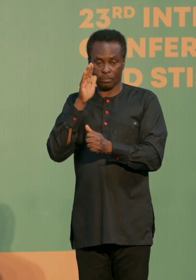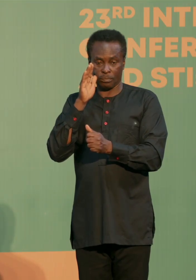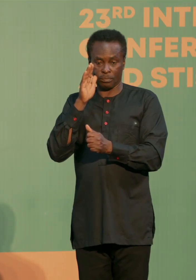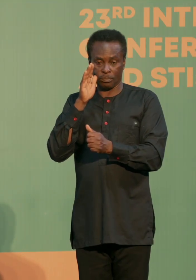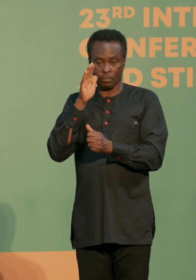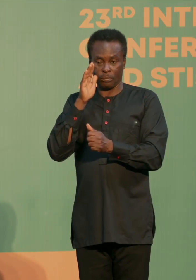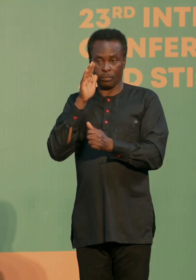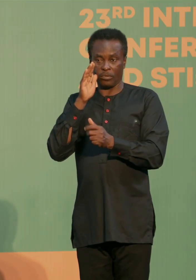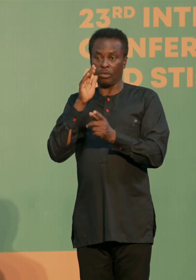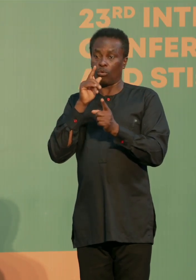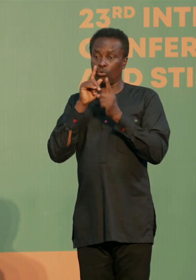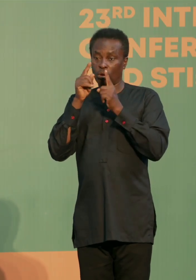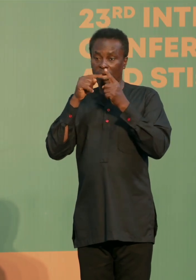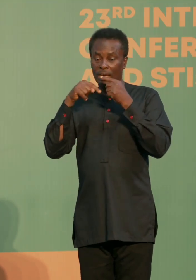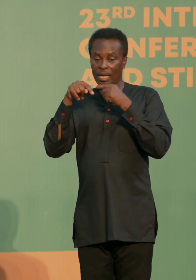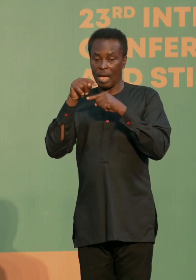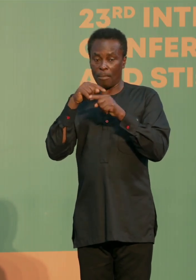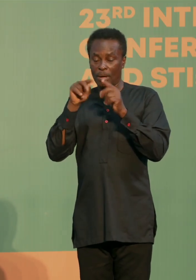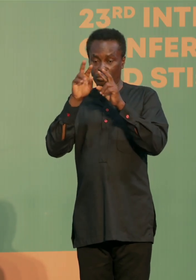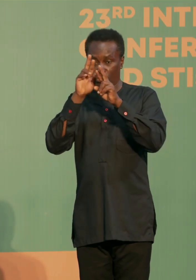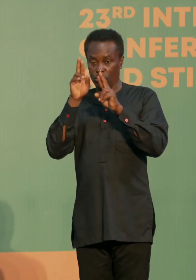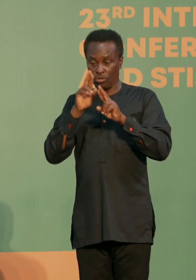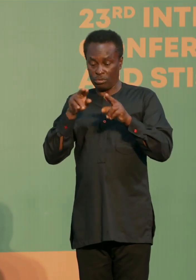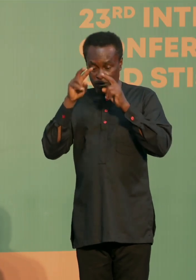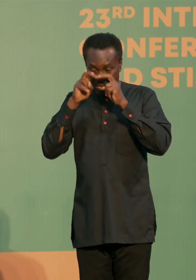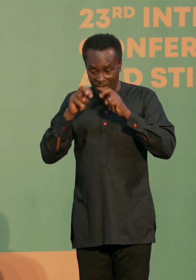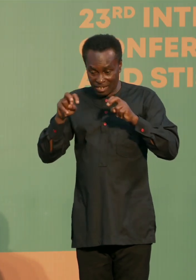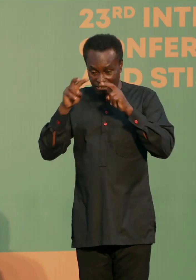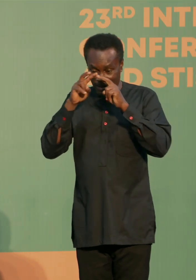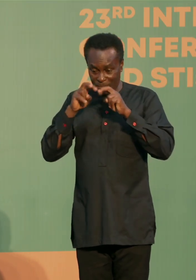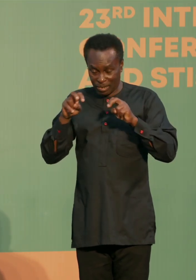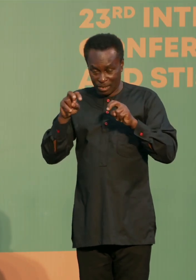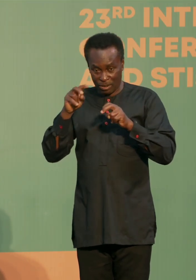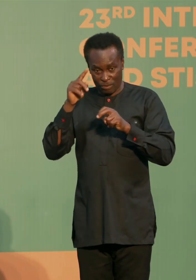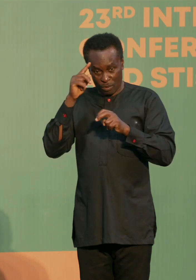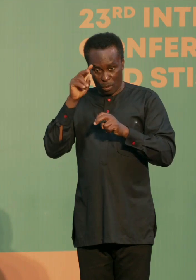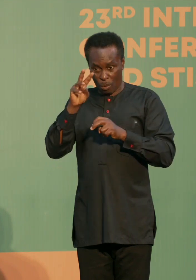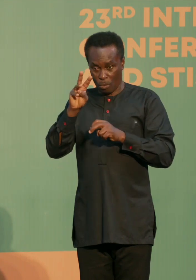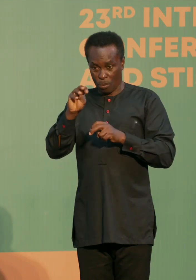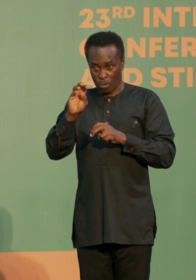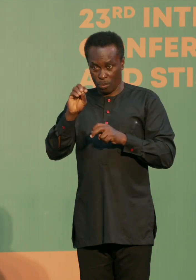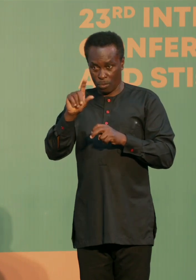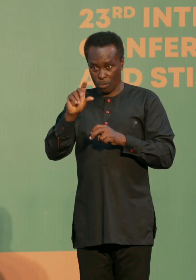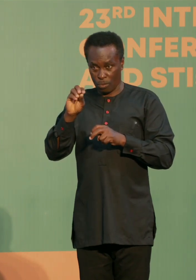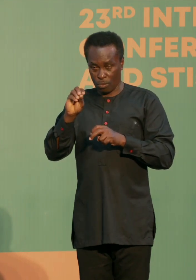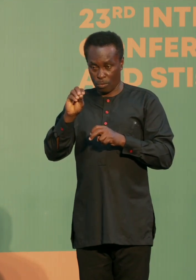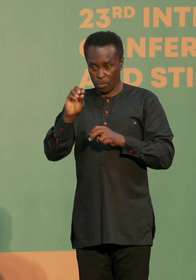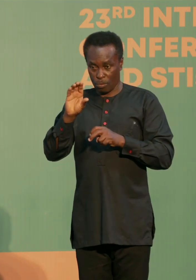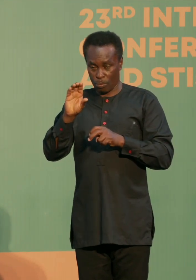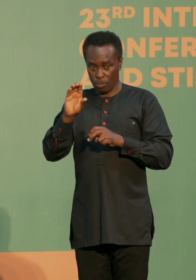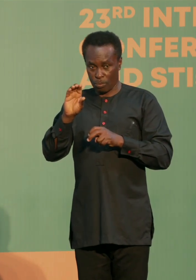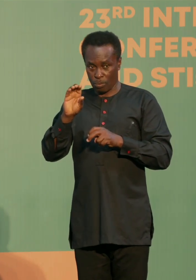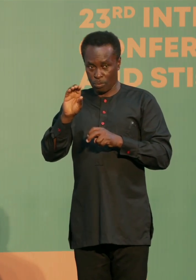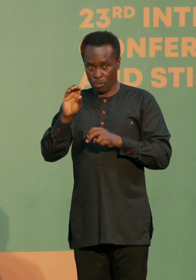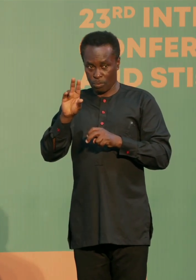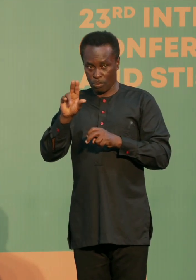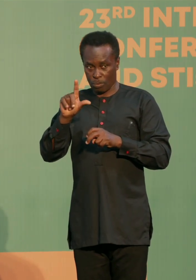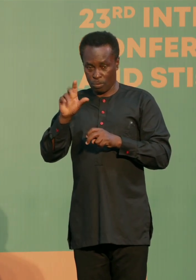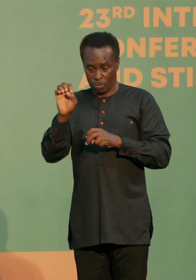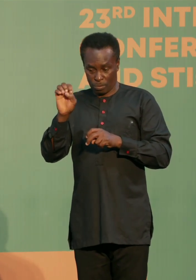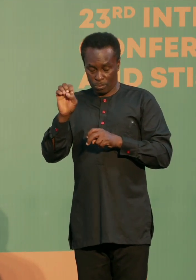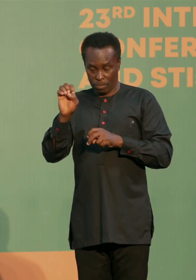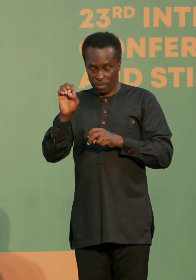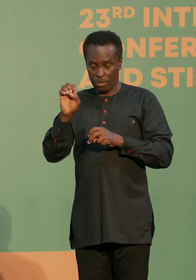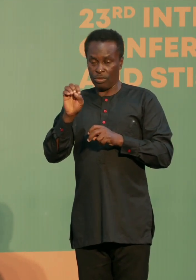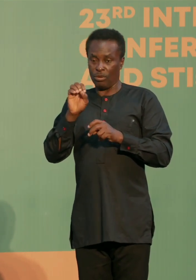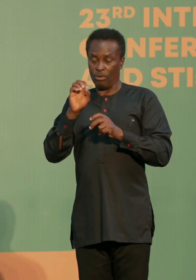En ce qui concerne les résultats des analyses moléculaires, nous avons obtenu 44 échantillons qui étaient